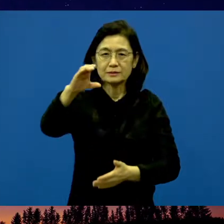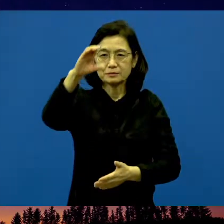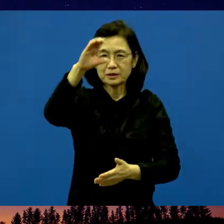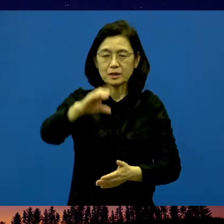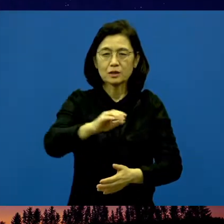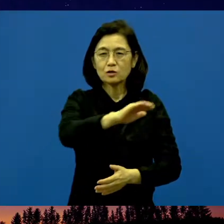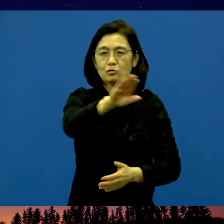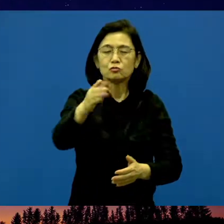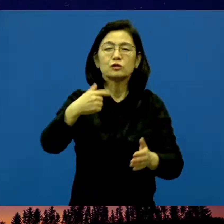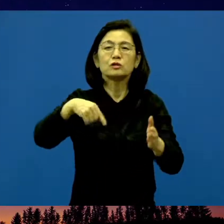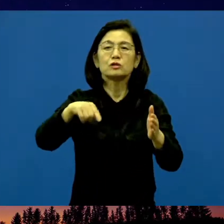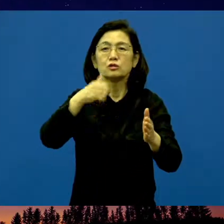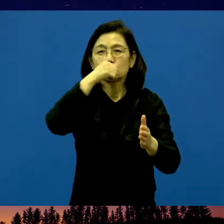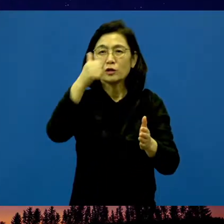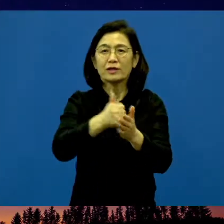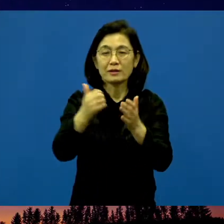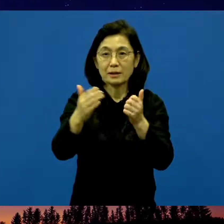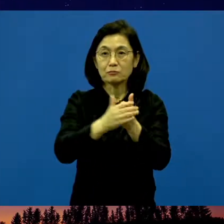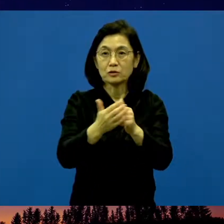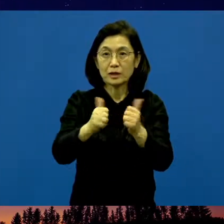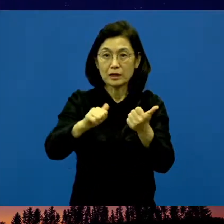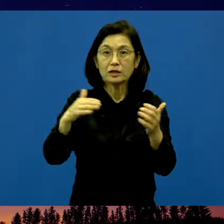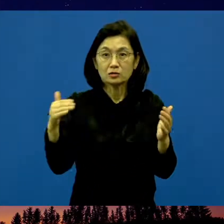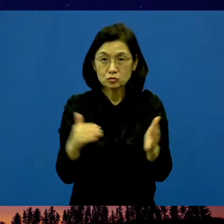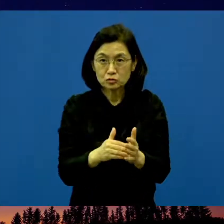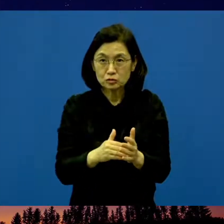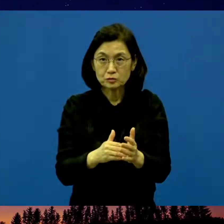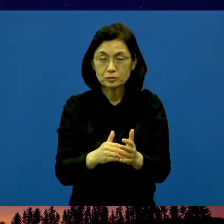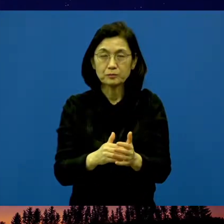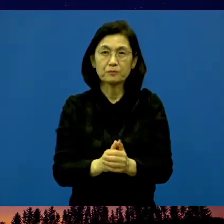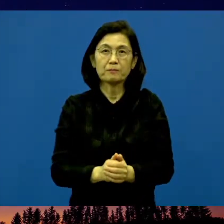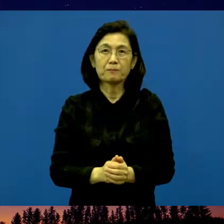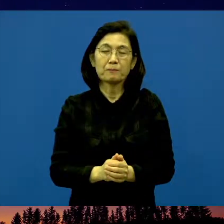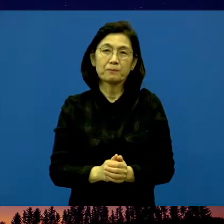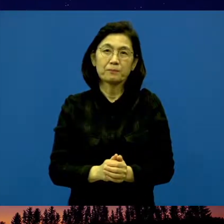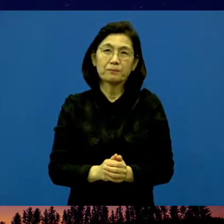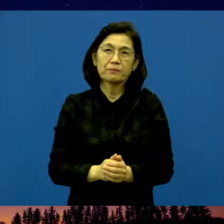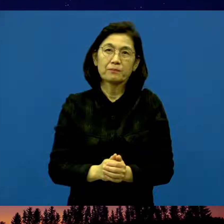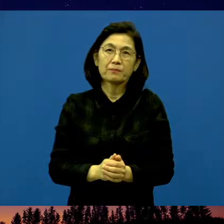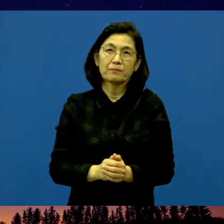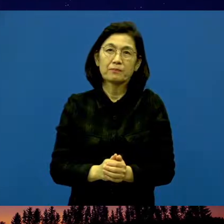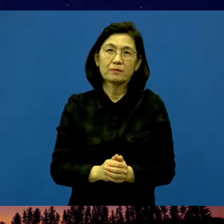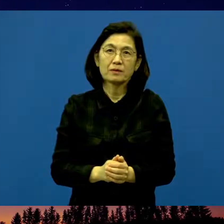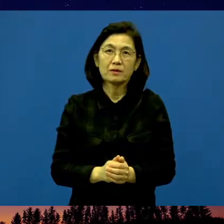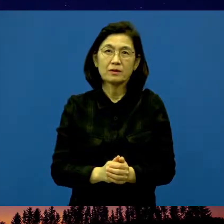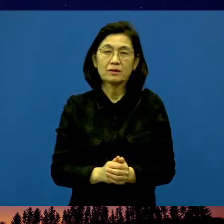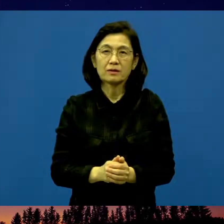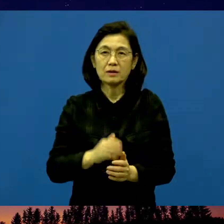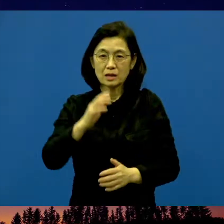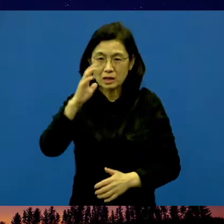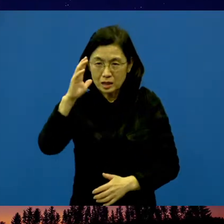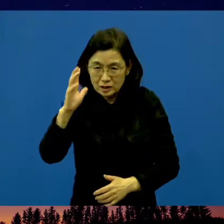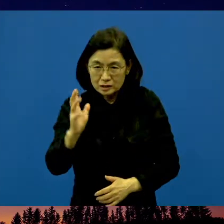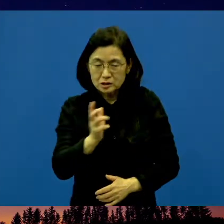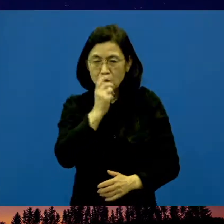자, 그런데 우리가 할 영역이 있어요. 하나님에게만 맡길 수 없는 영역. 이 성화의